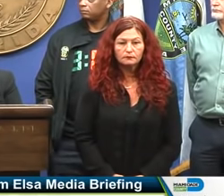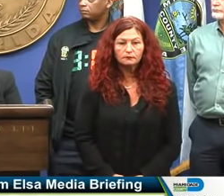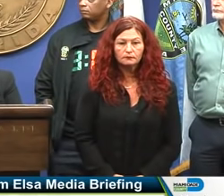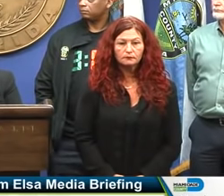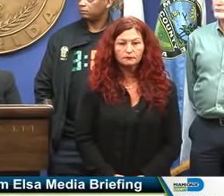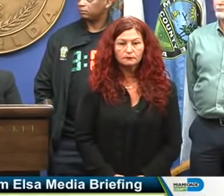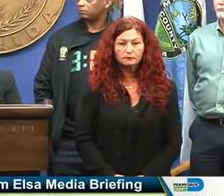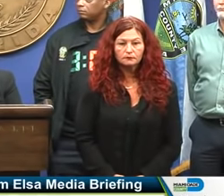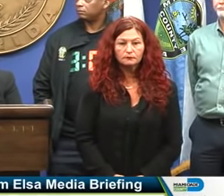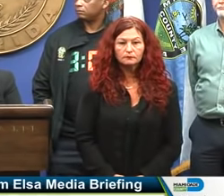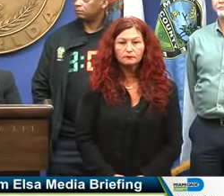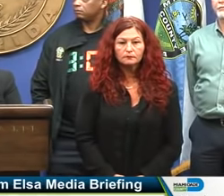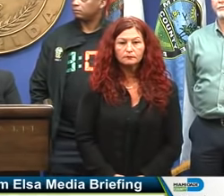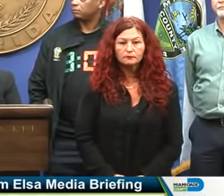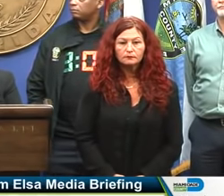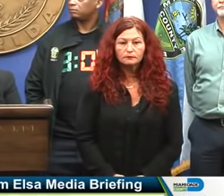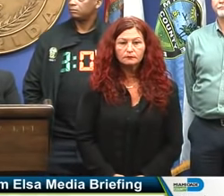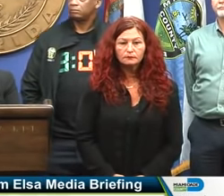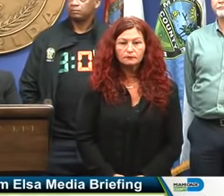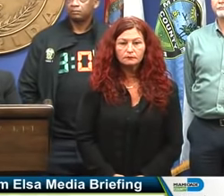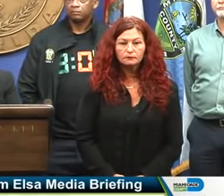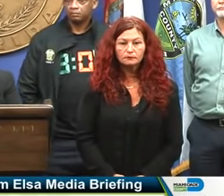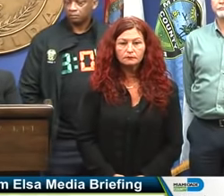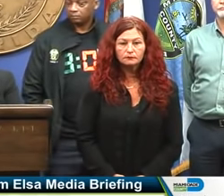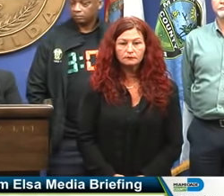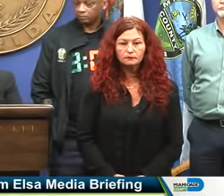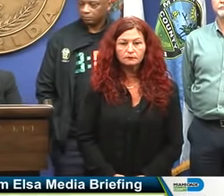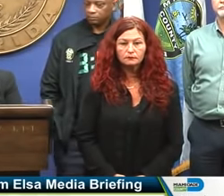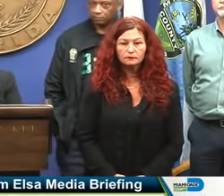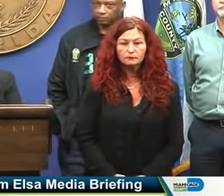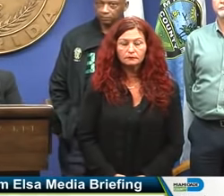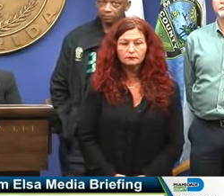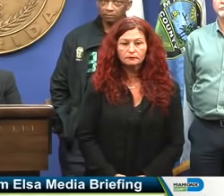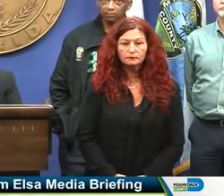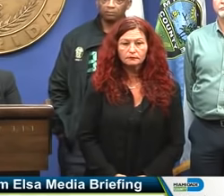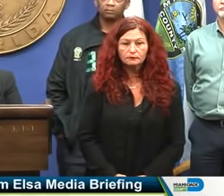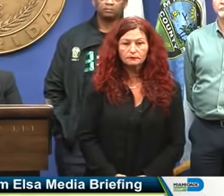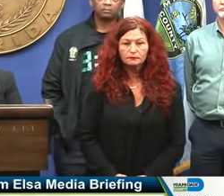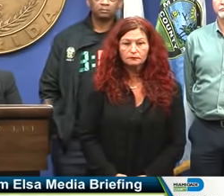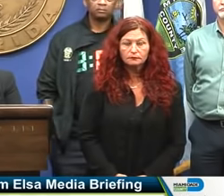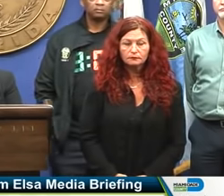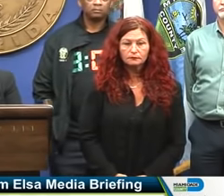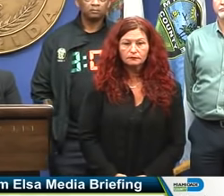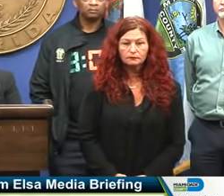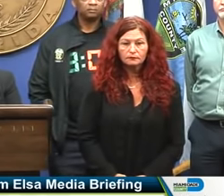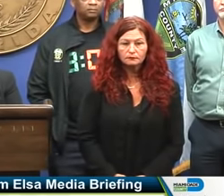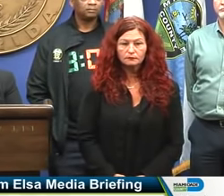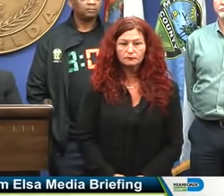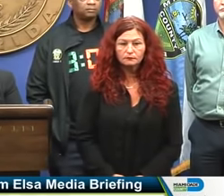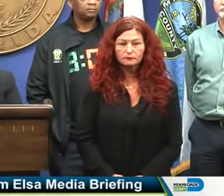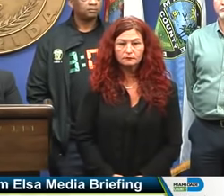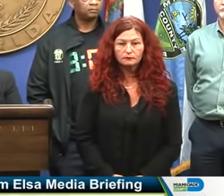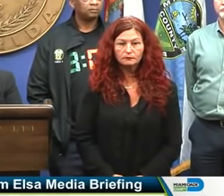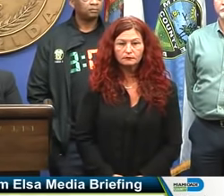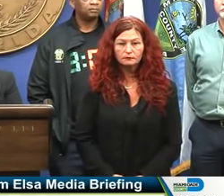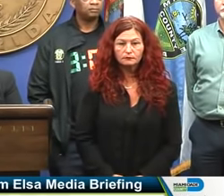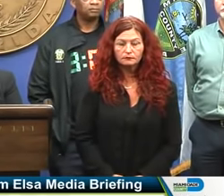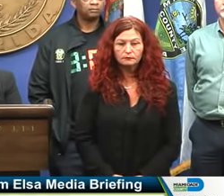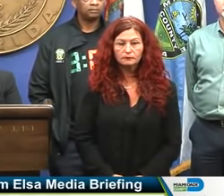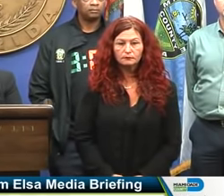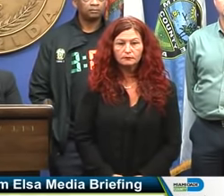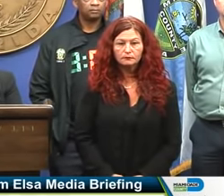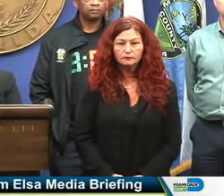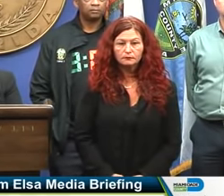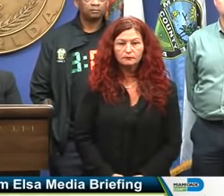y rescate comenzó nuevamente. Derrumbar todo un edificio de apartamentos es una decisión